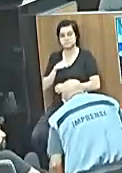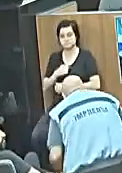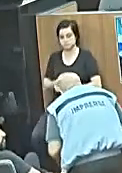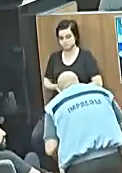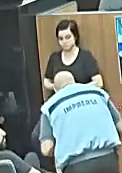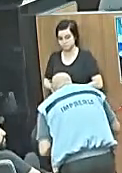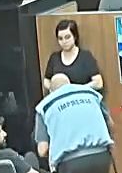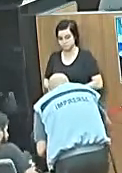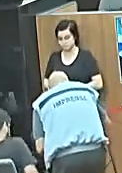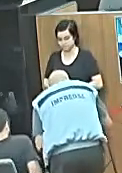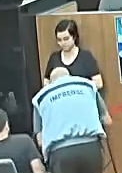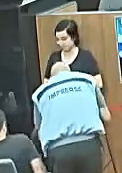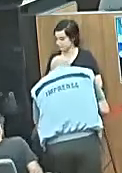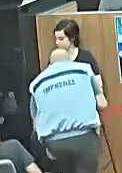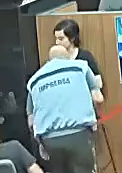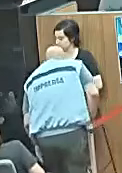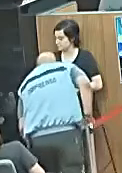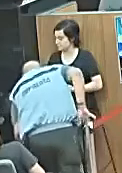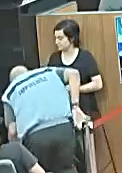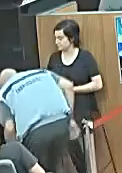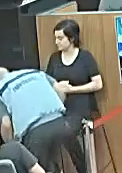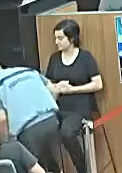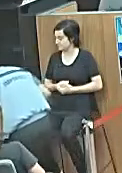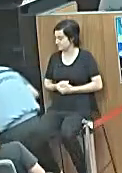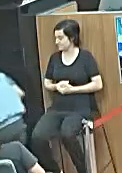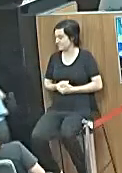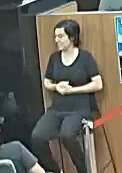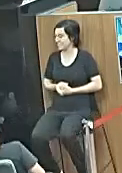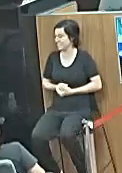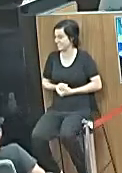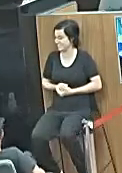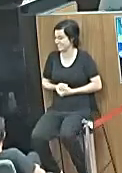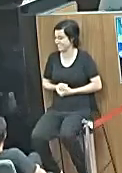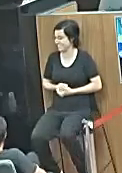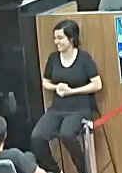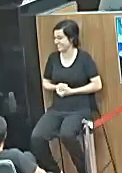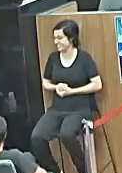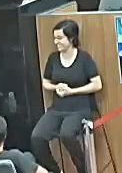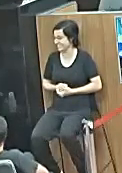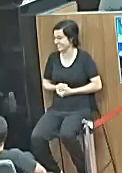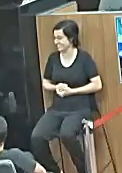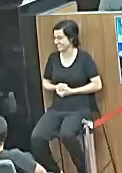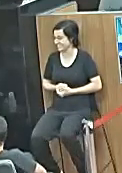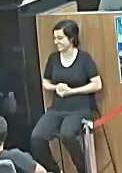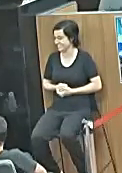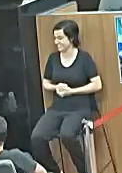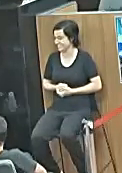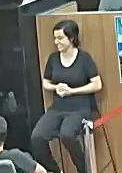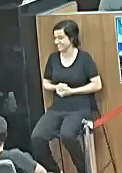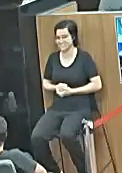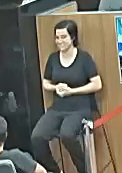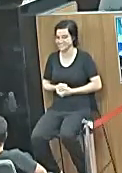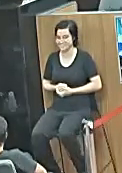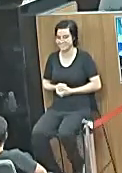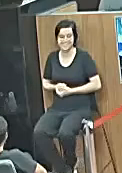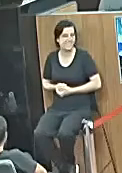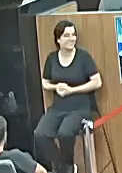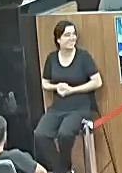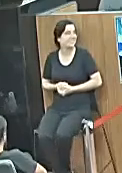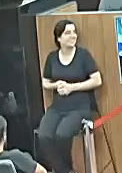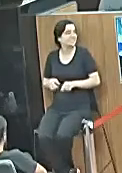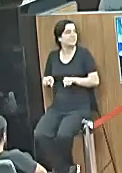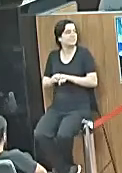infracional de adolescentes em cumprimento de medida socioeducativa 144 prevenção à